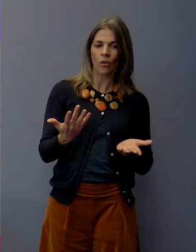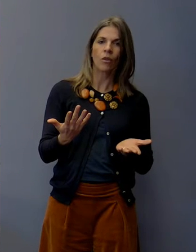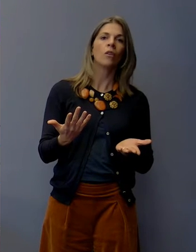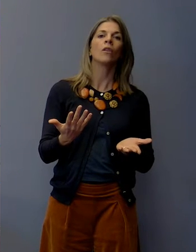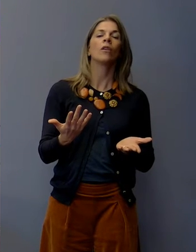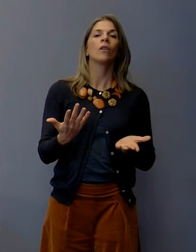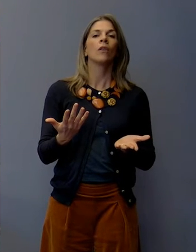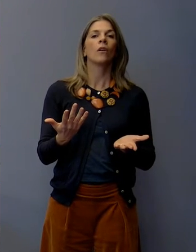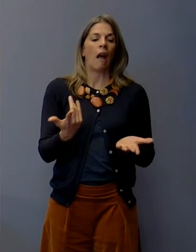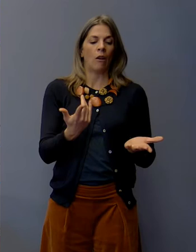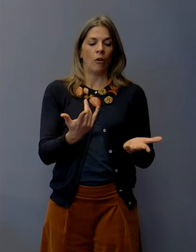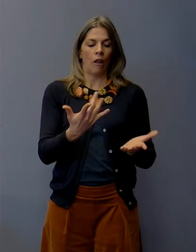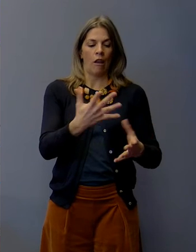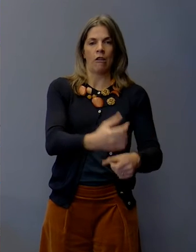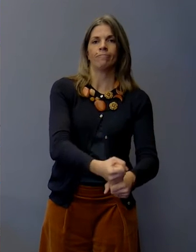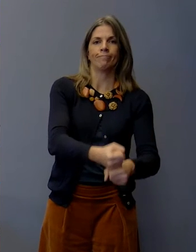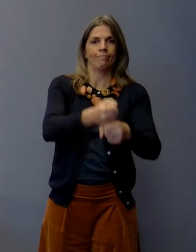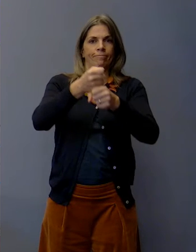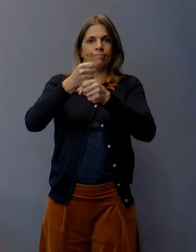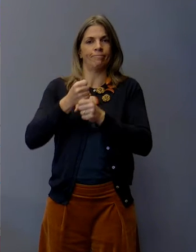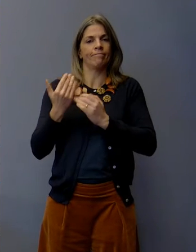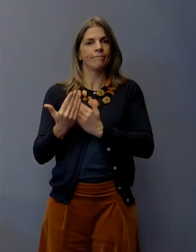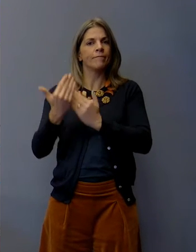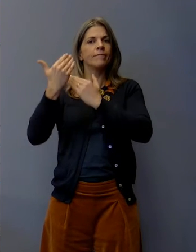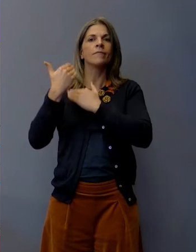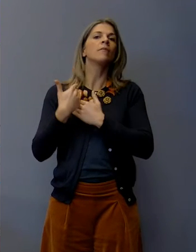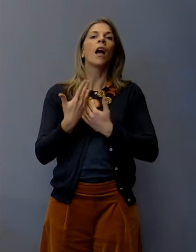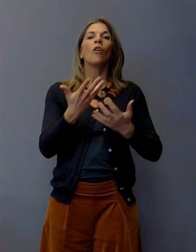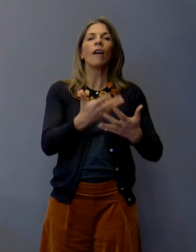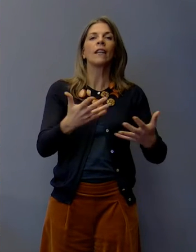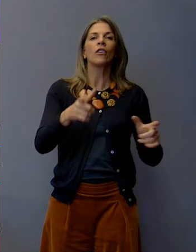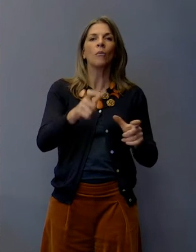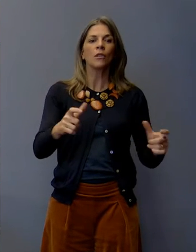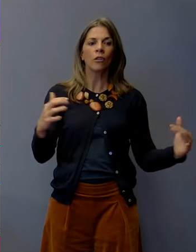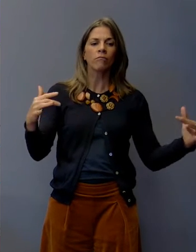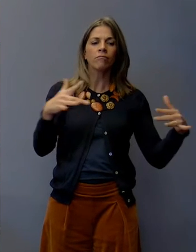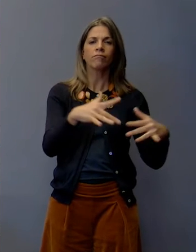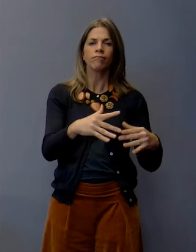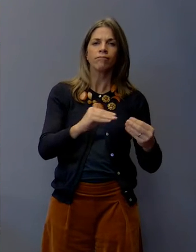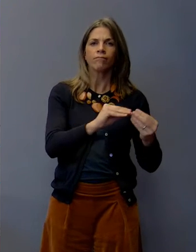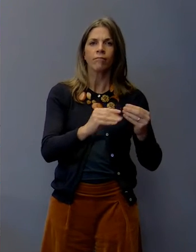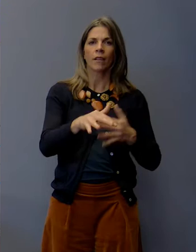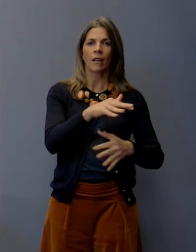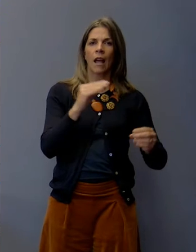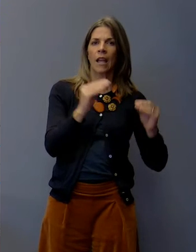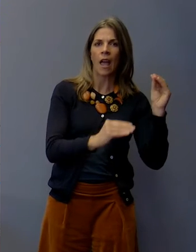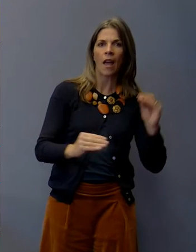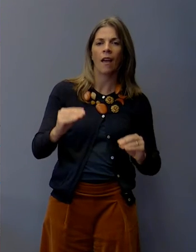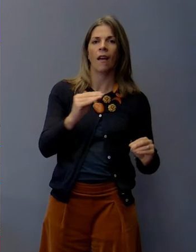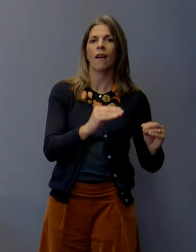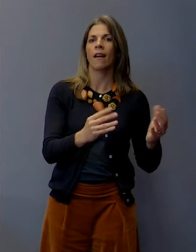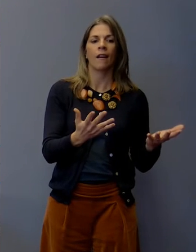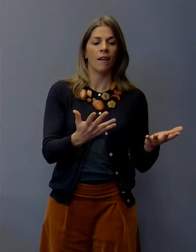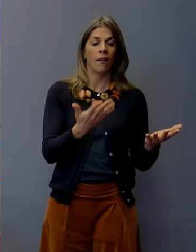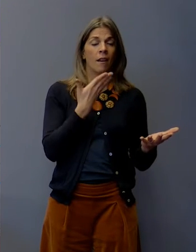rispetto alle aspettative del territorio che esprime quelle realtà che sono la prima istanza di rappresentanza democratica